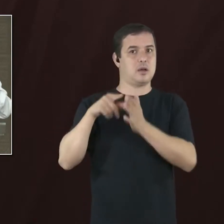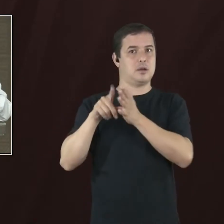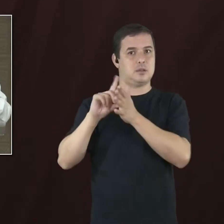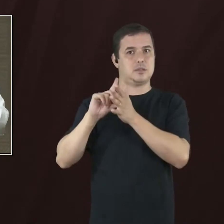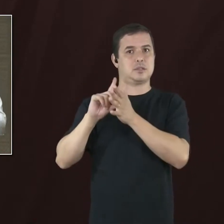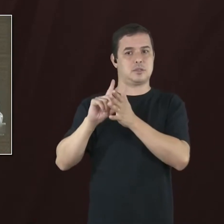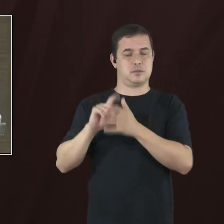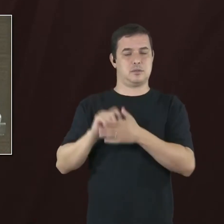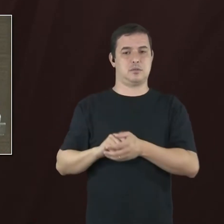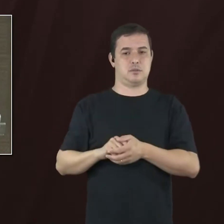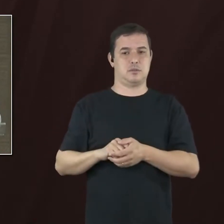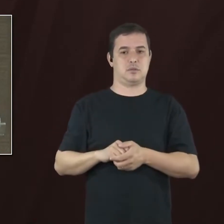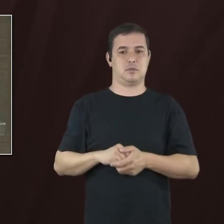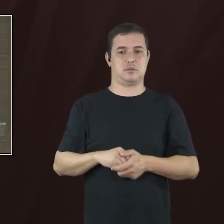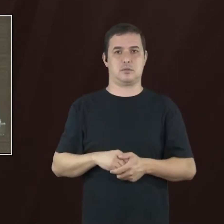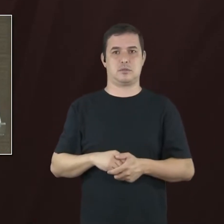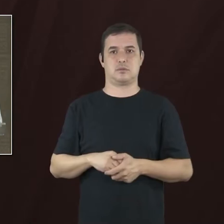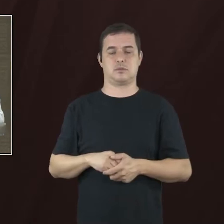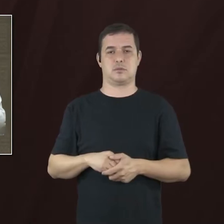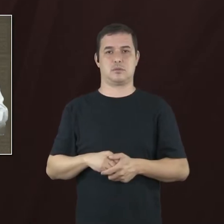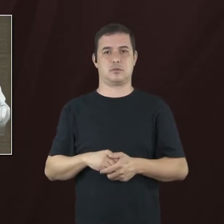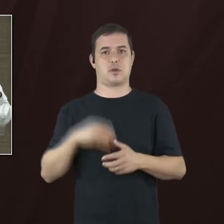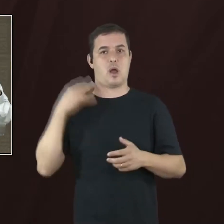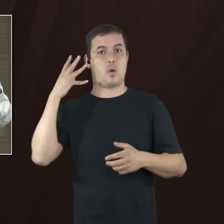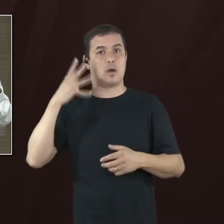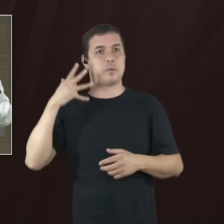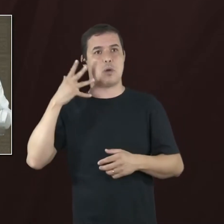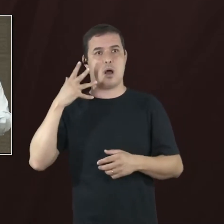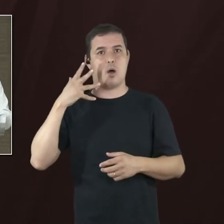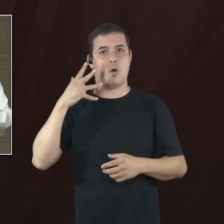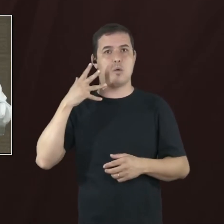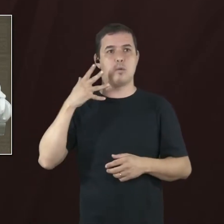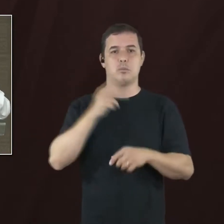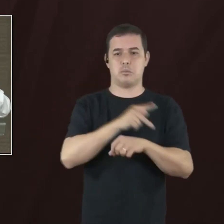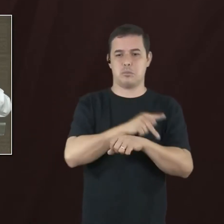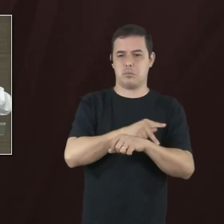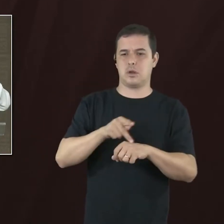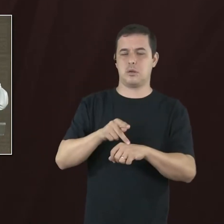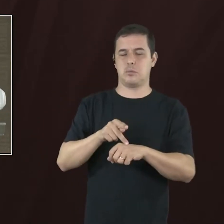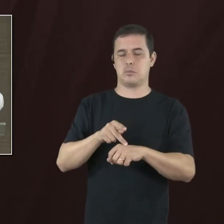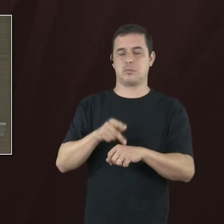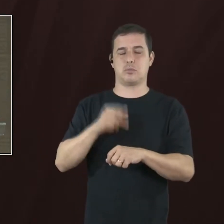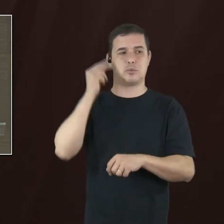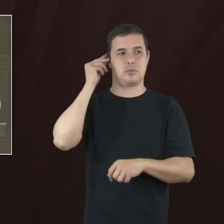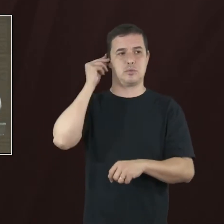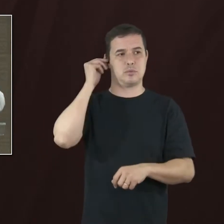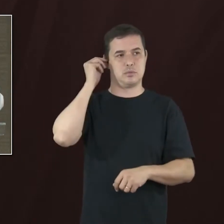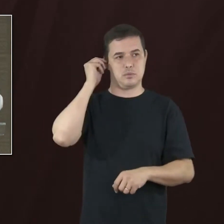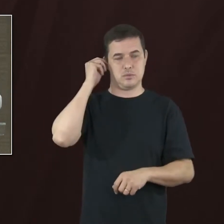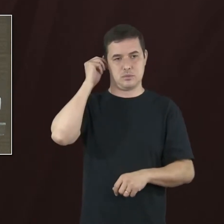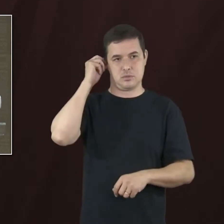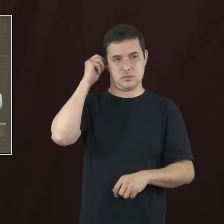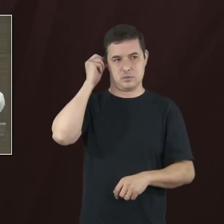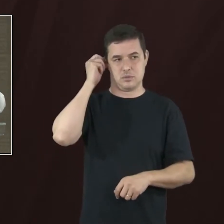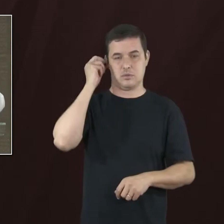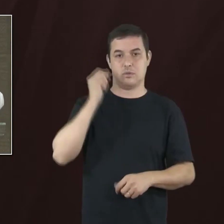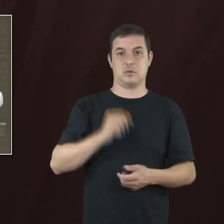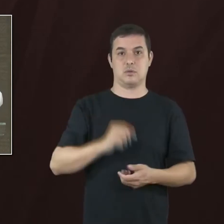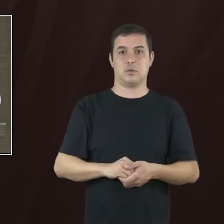um animal limpo. E também vamos aprender a transmitir essa